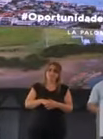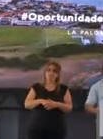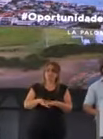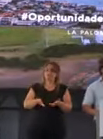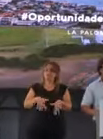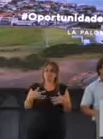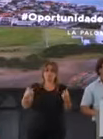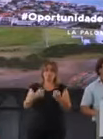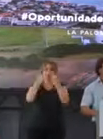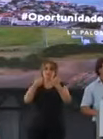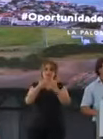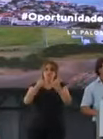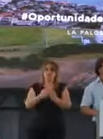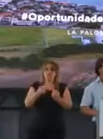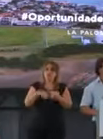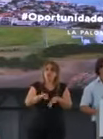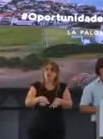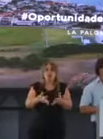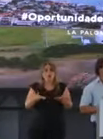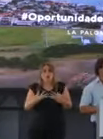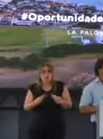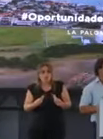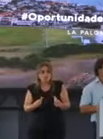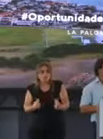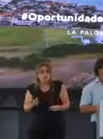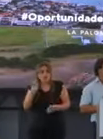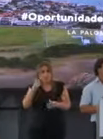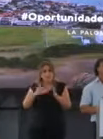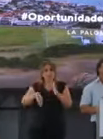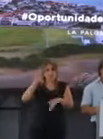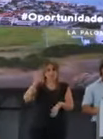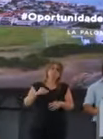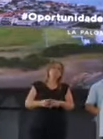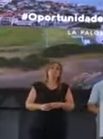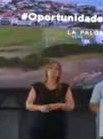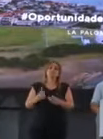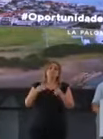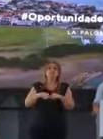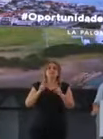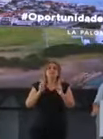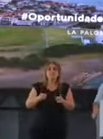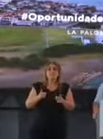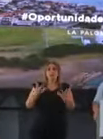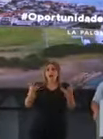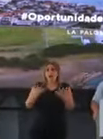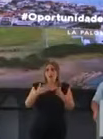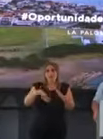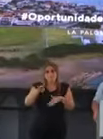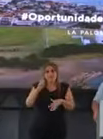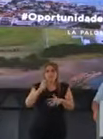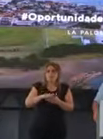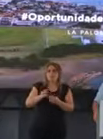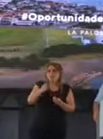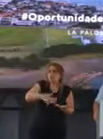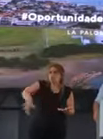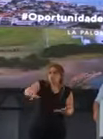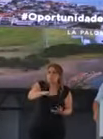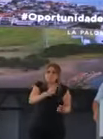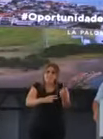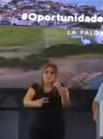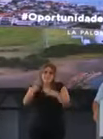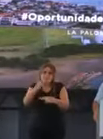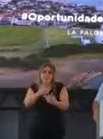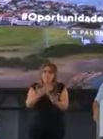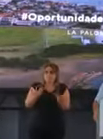Todo requiere de una sensibilidad superior. Y también es más intenso el juicio de la población y es a la que